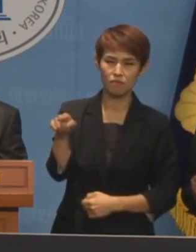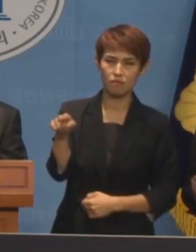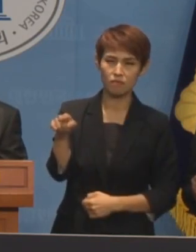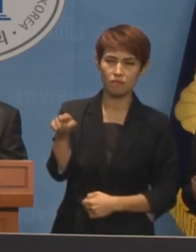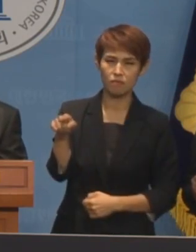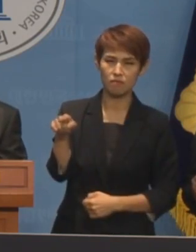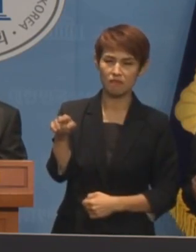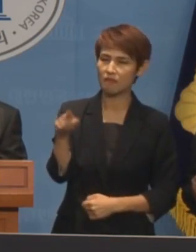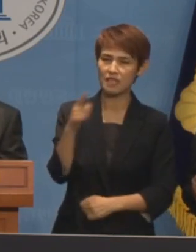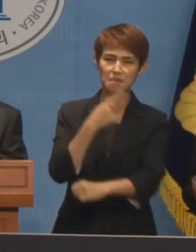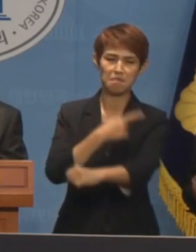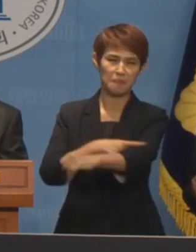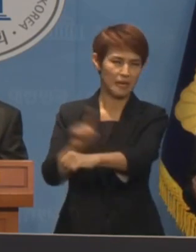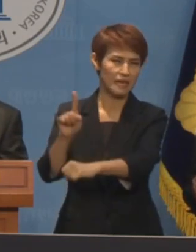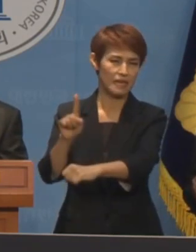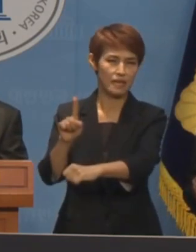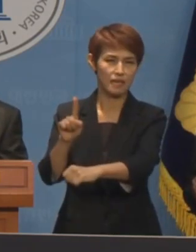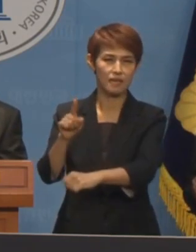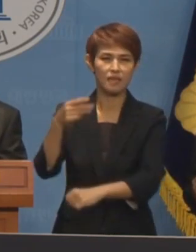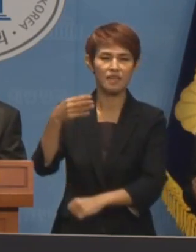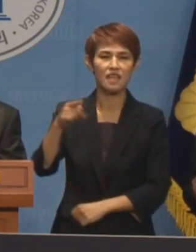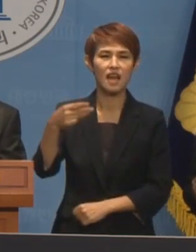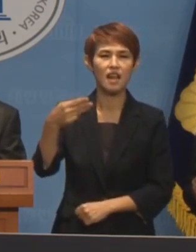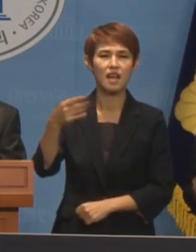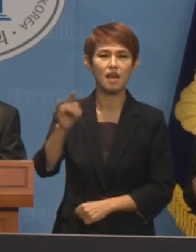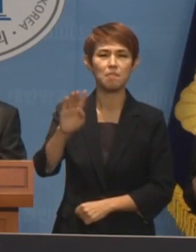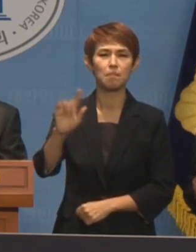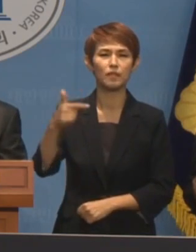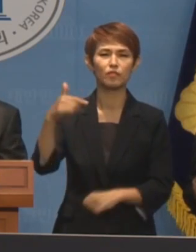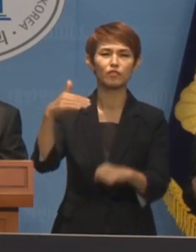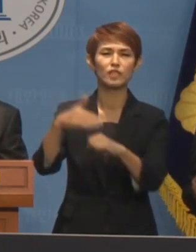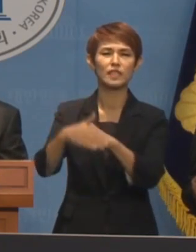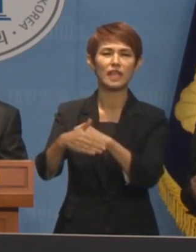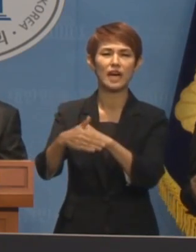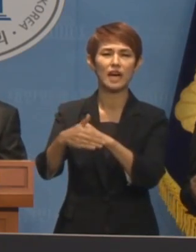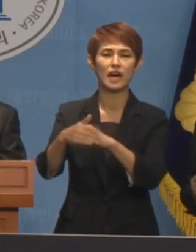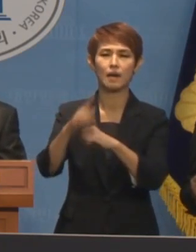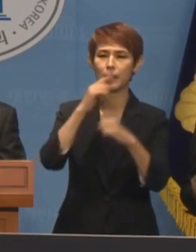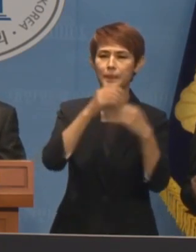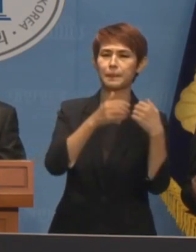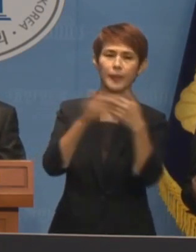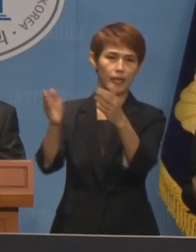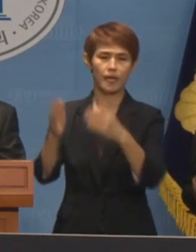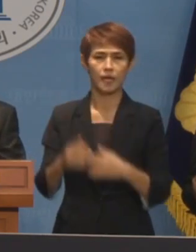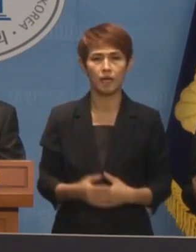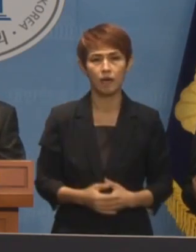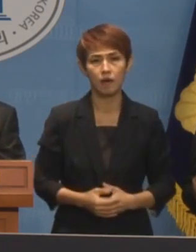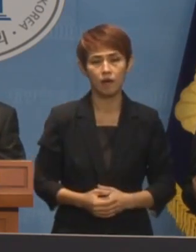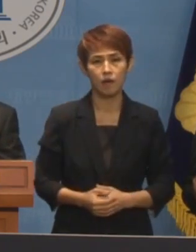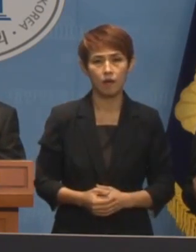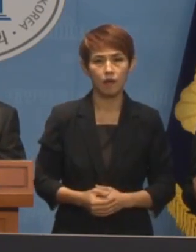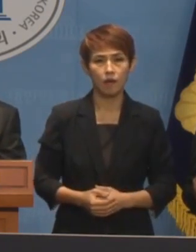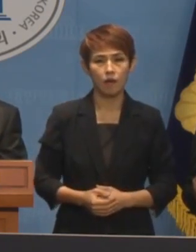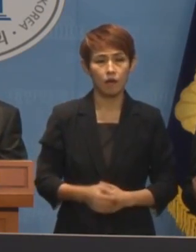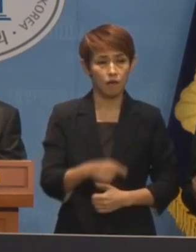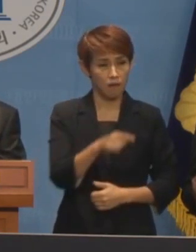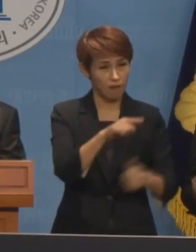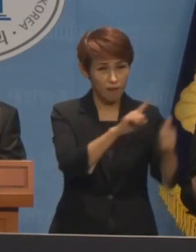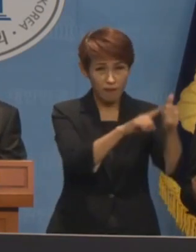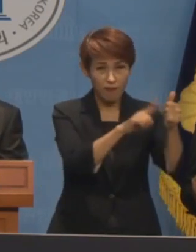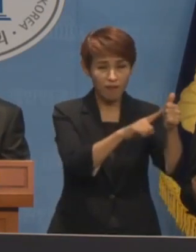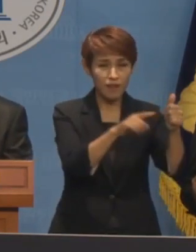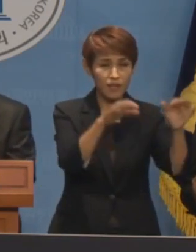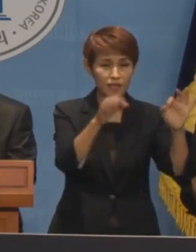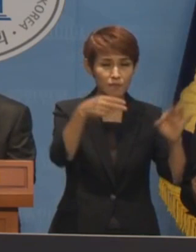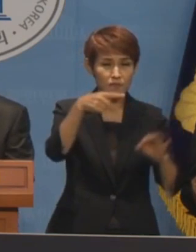사람은 무자격 보수 기독교 탈레반주의자라고 했던 것입니다. 신학교까지 나왔다는